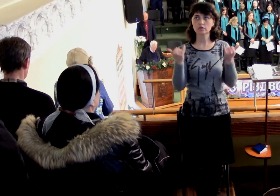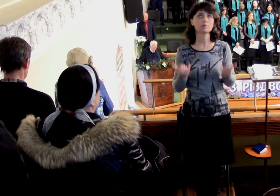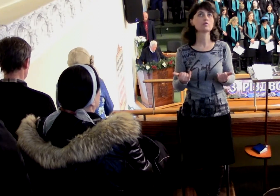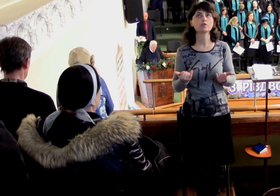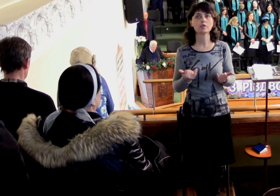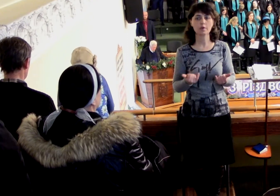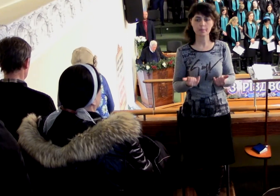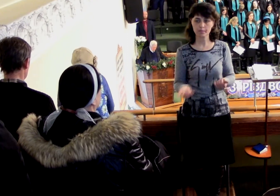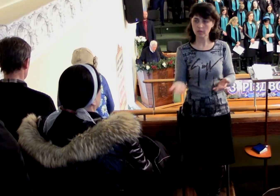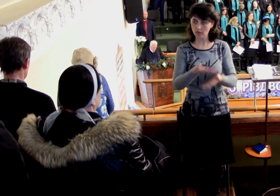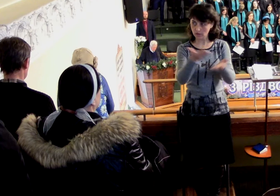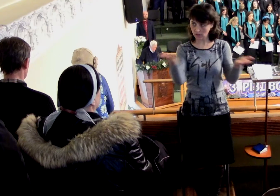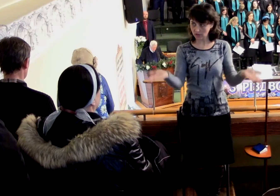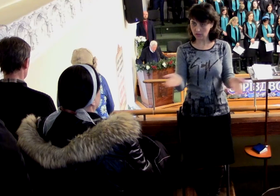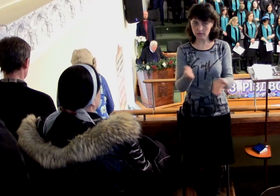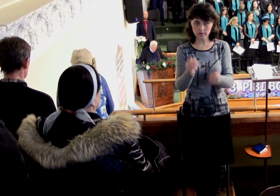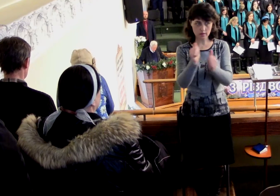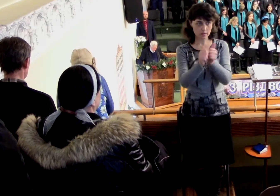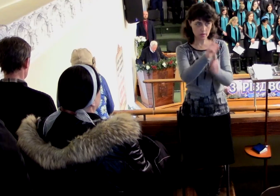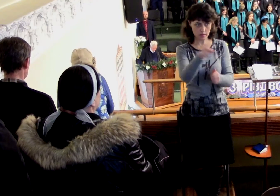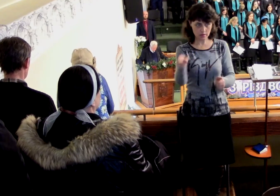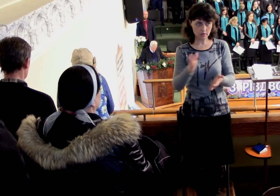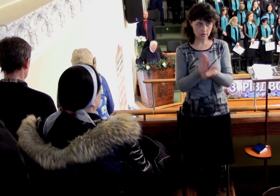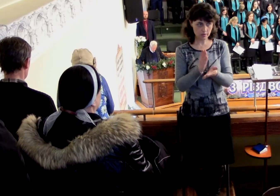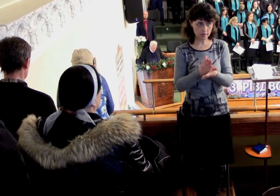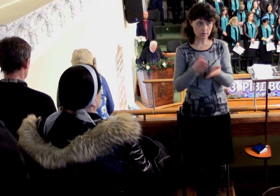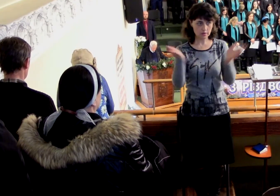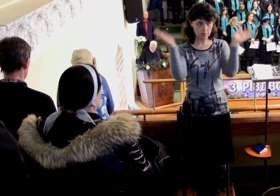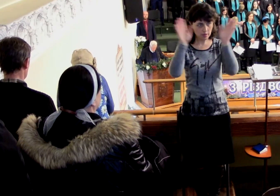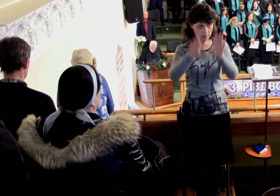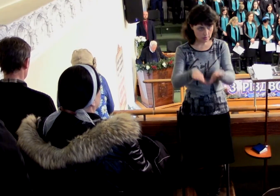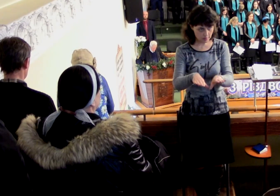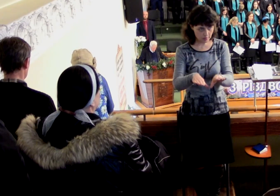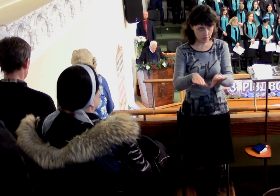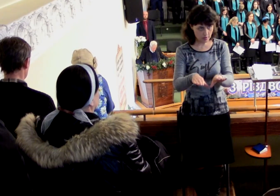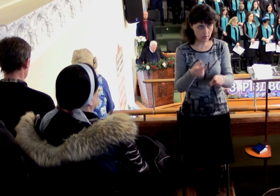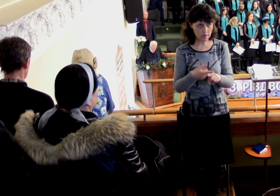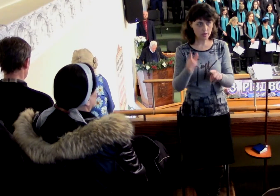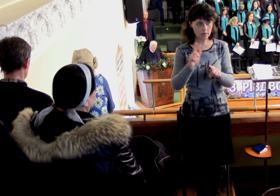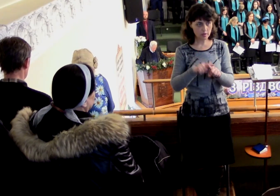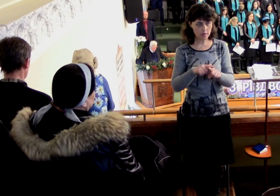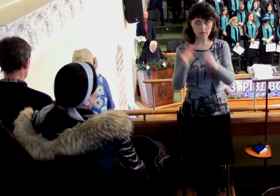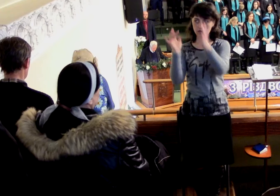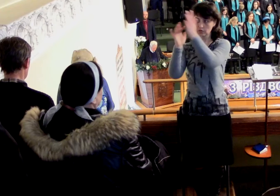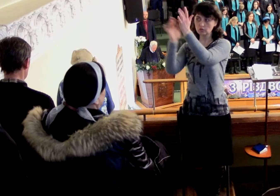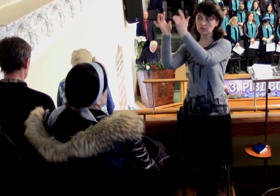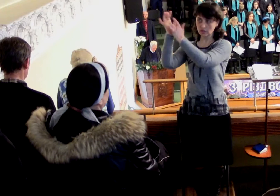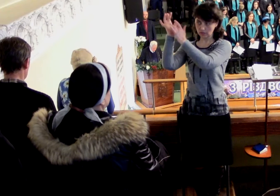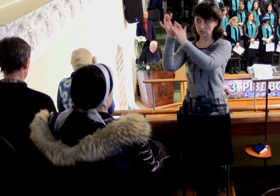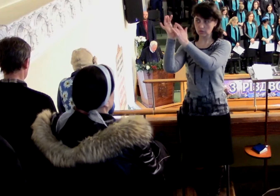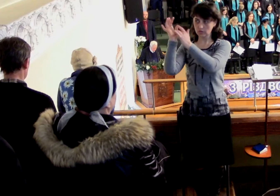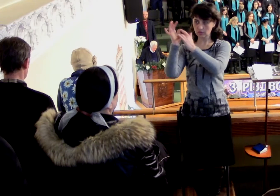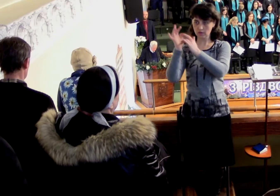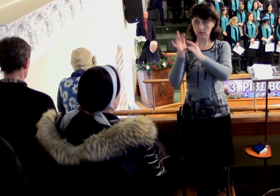благословение для каждого, и самое большее – это Иисус Христос Сам. Благослови нас проникнуться Твоим